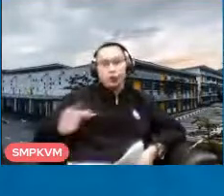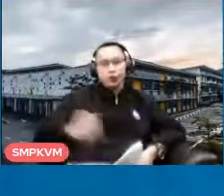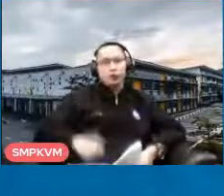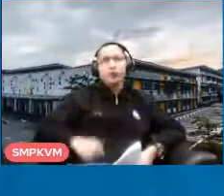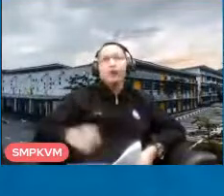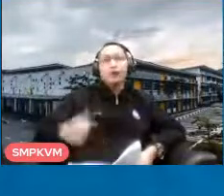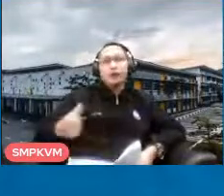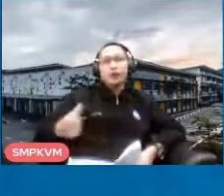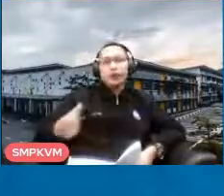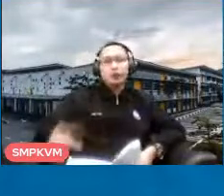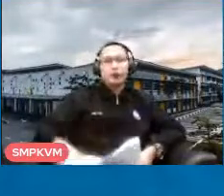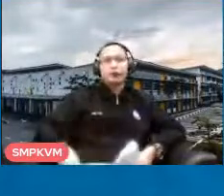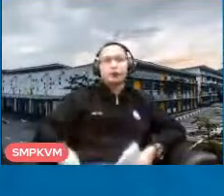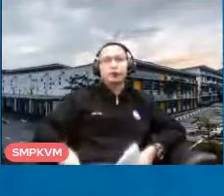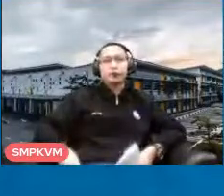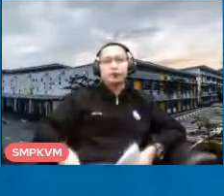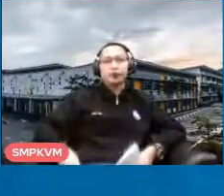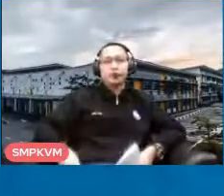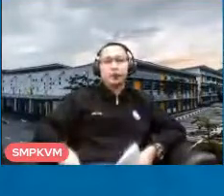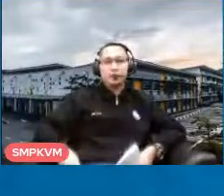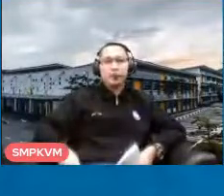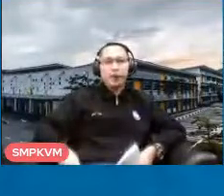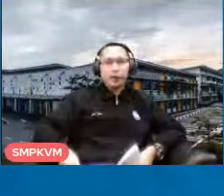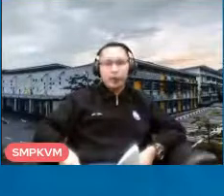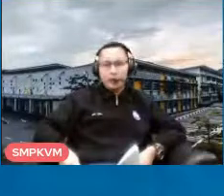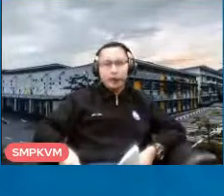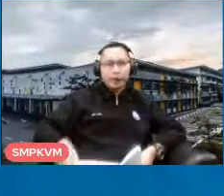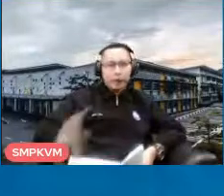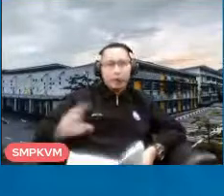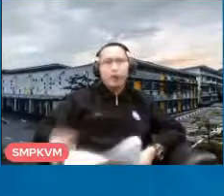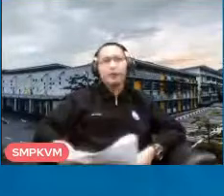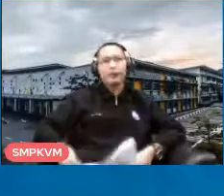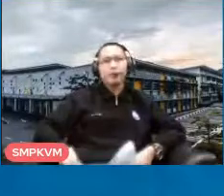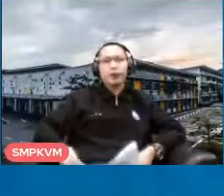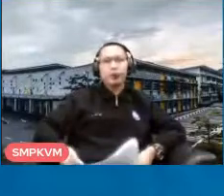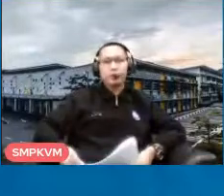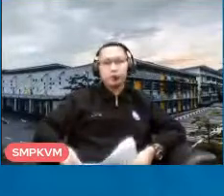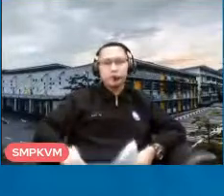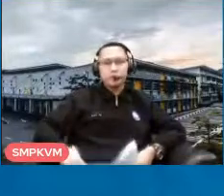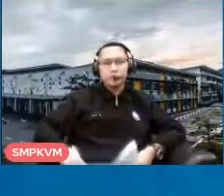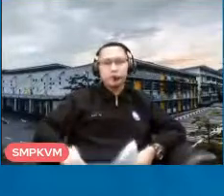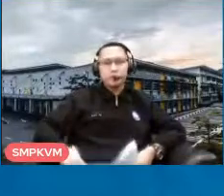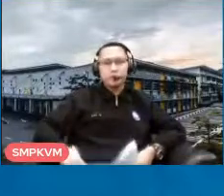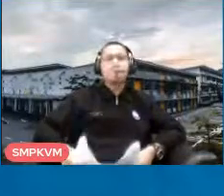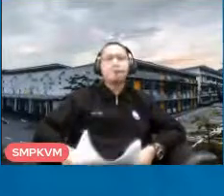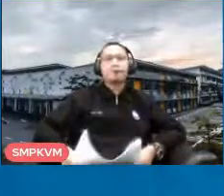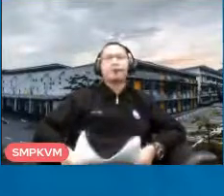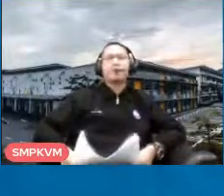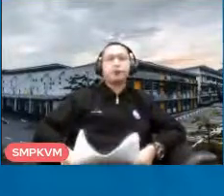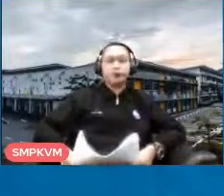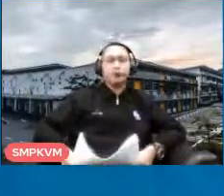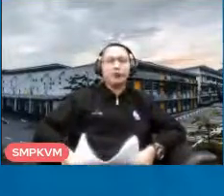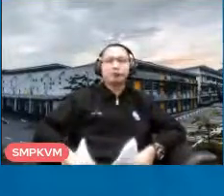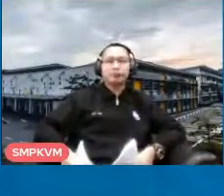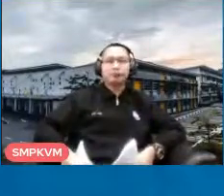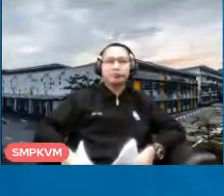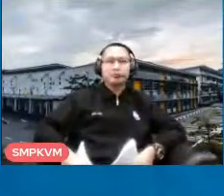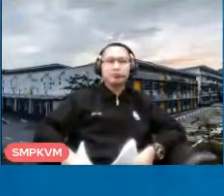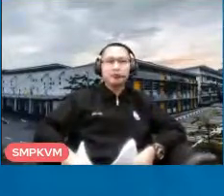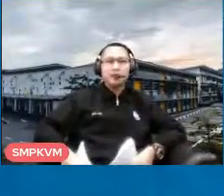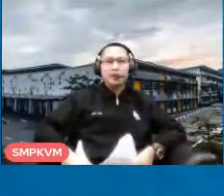20.00 tema hari hari sekolah itu alasannya pakai PKK Buatlah contoh panghulu Oke setirnya